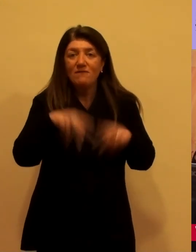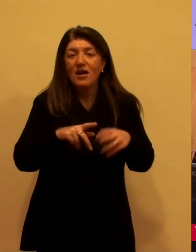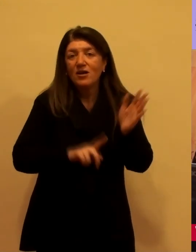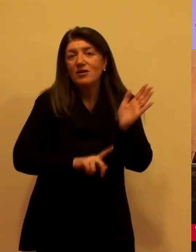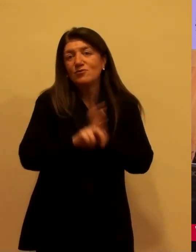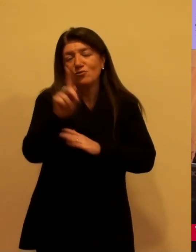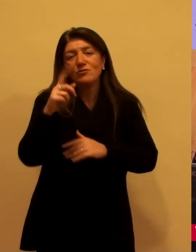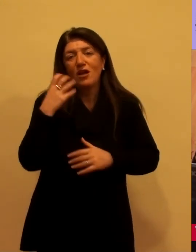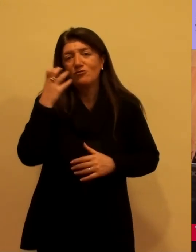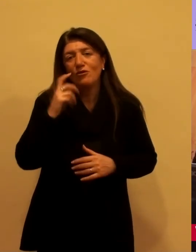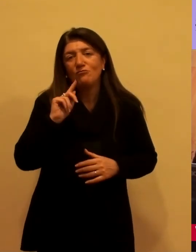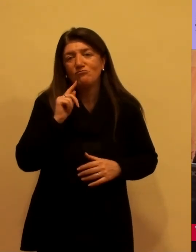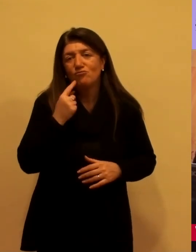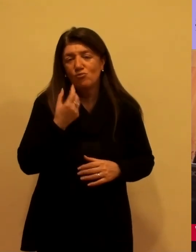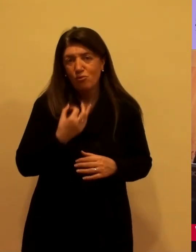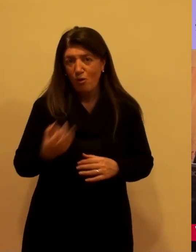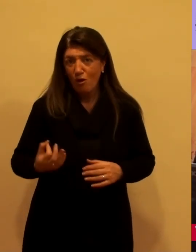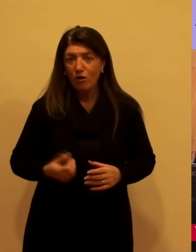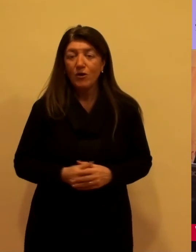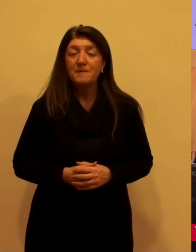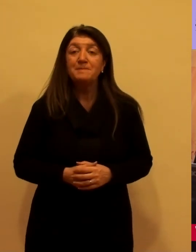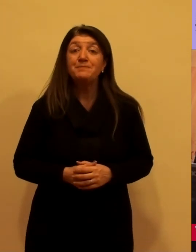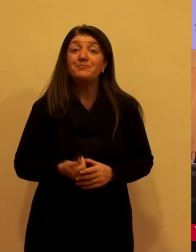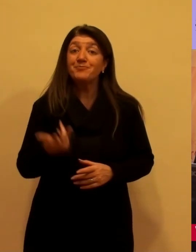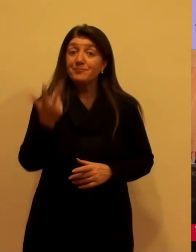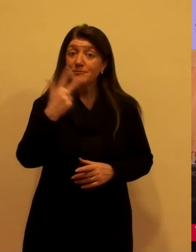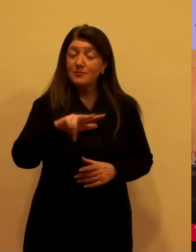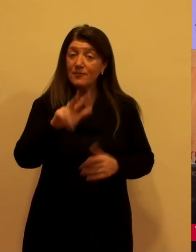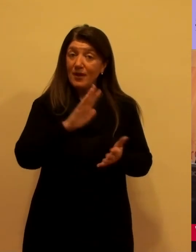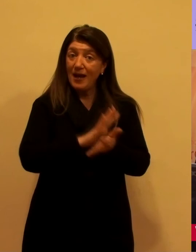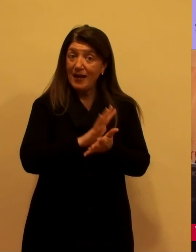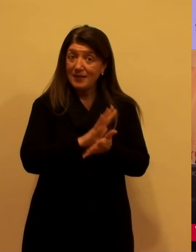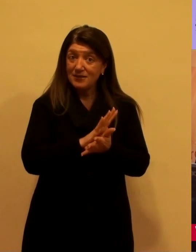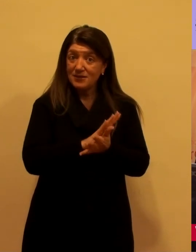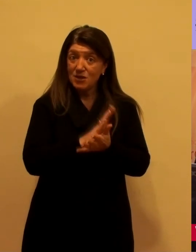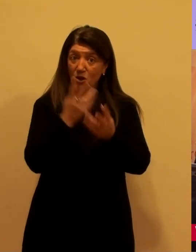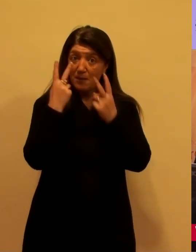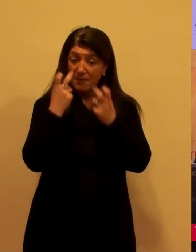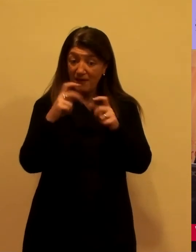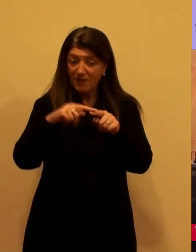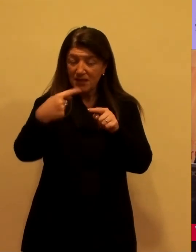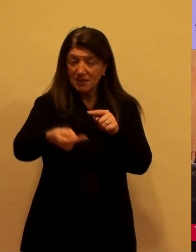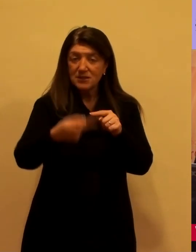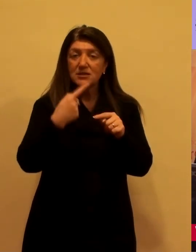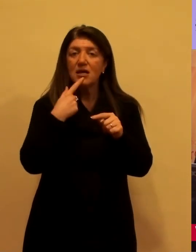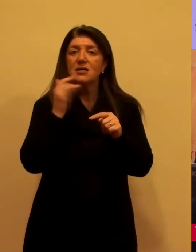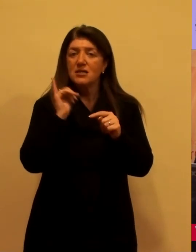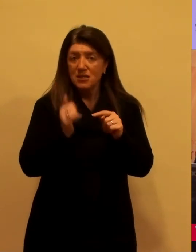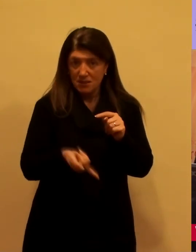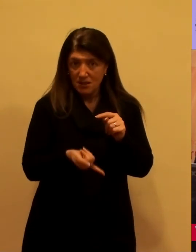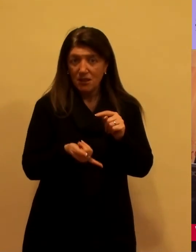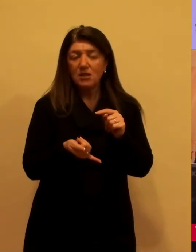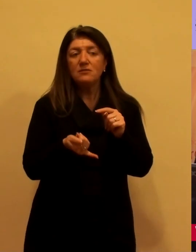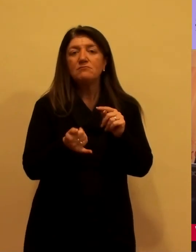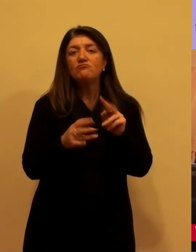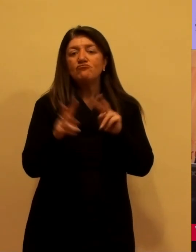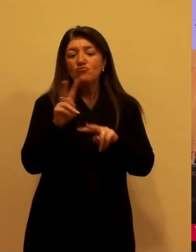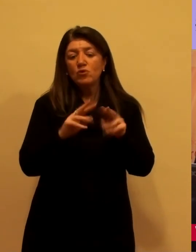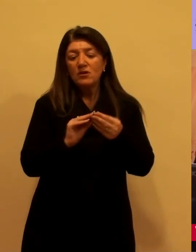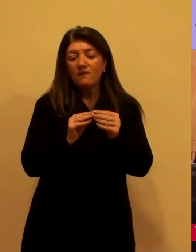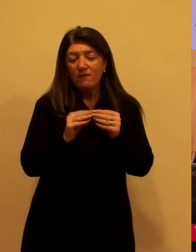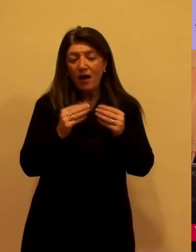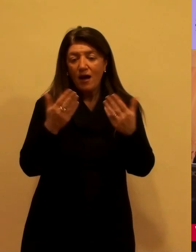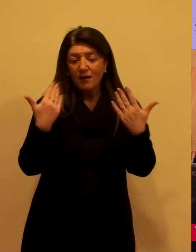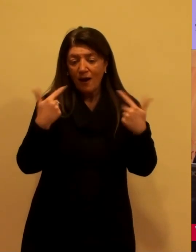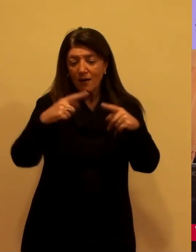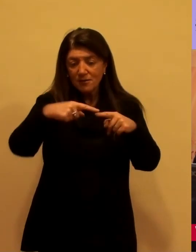veramente. Ecco, c'è una terza edizione prevista, quindi abbiamo detto. Sì, contiamo di rifarla quest'estate. Chi